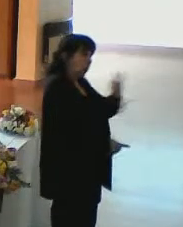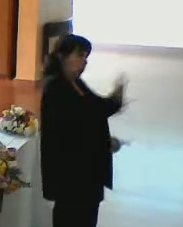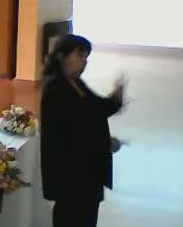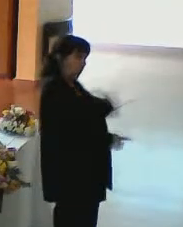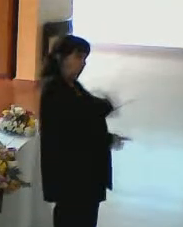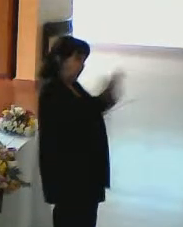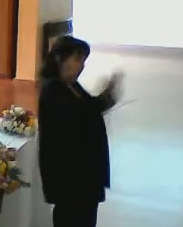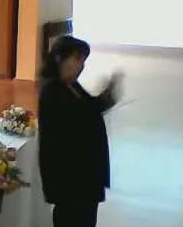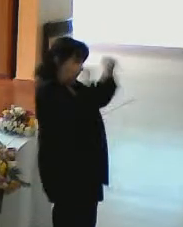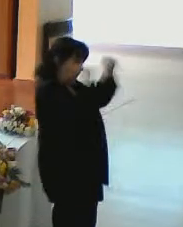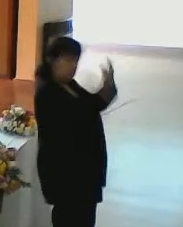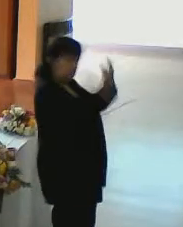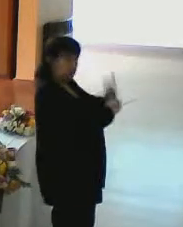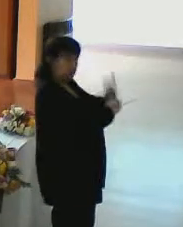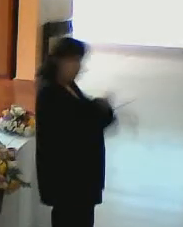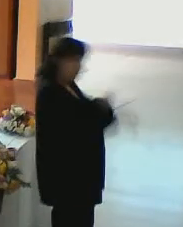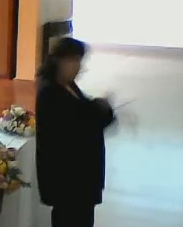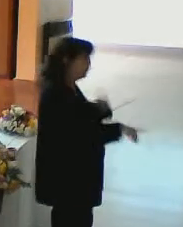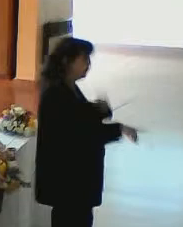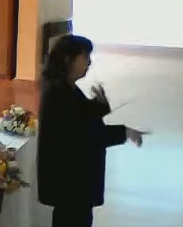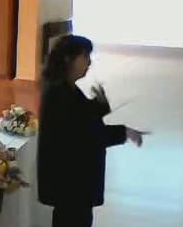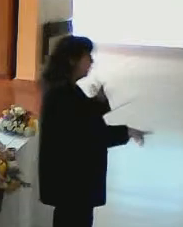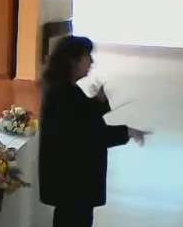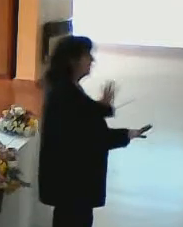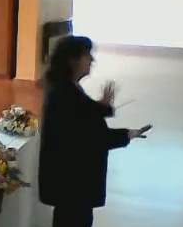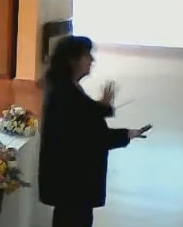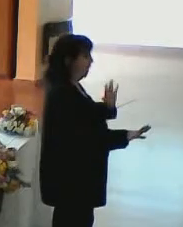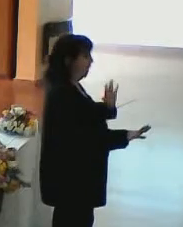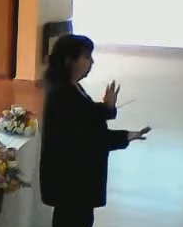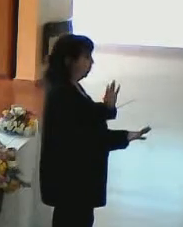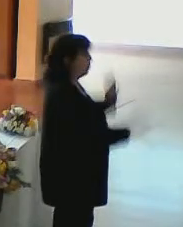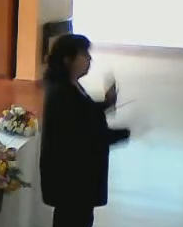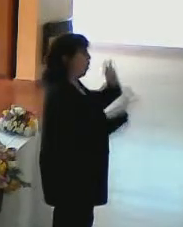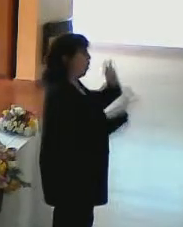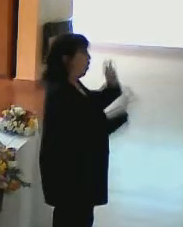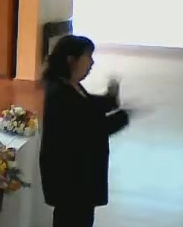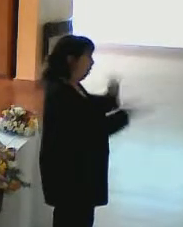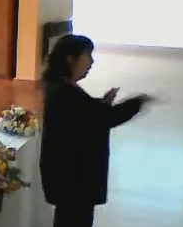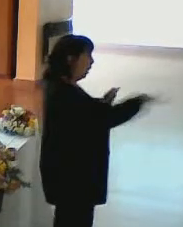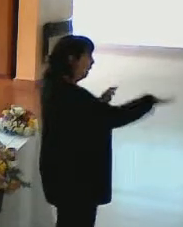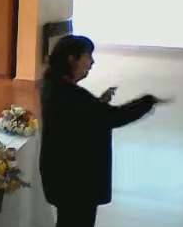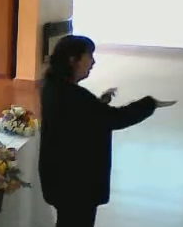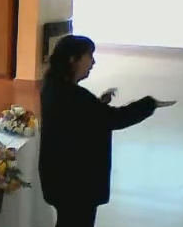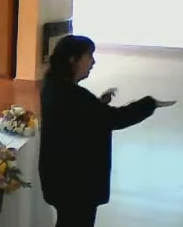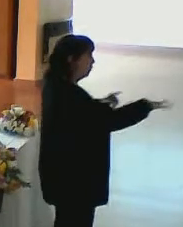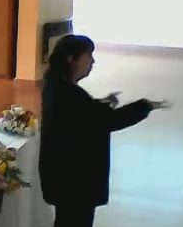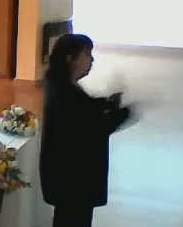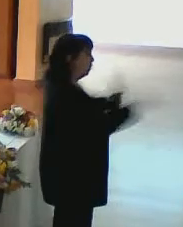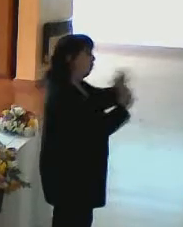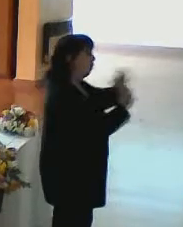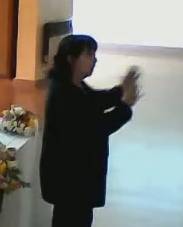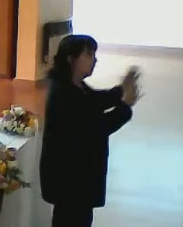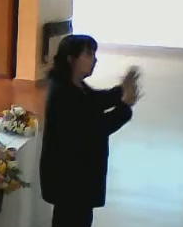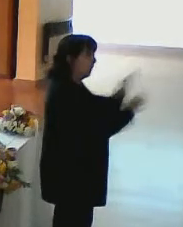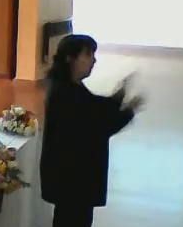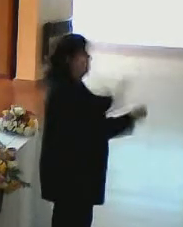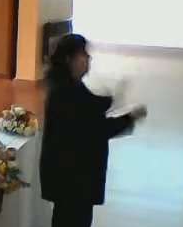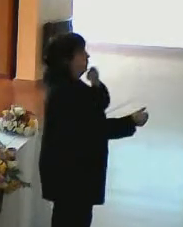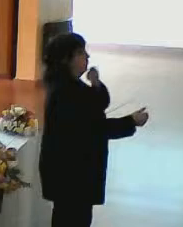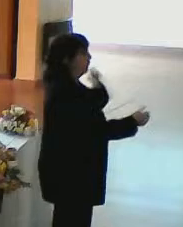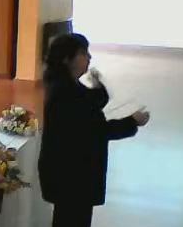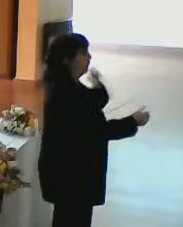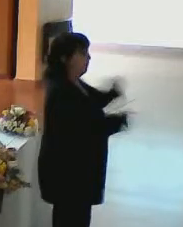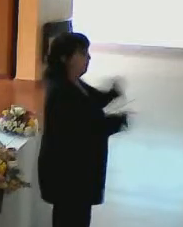Bueno, y los cambios de rutina que también son niños que generalmente tienen una desorganización cuando cambian de rutina. Por ejemplo, que